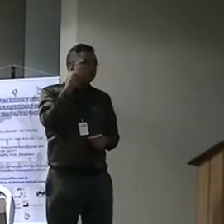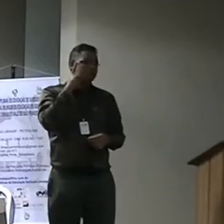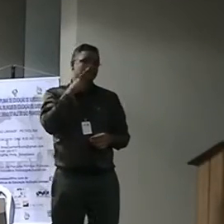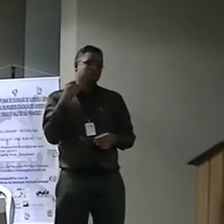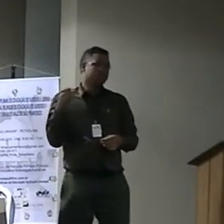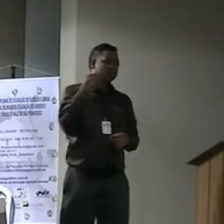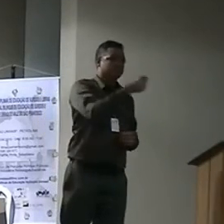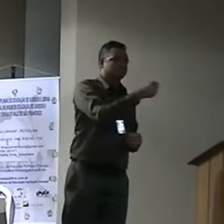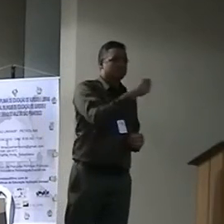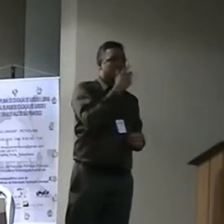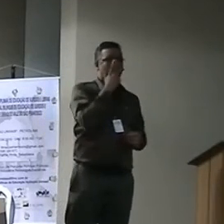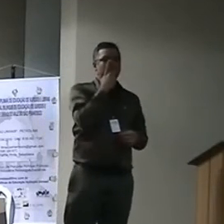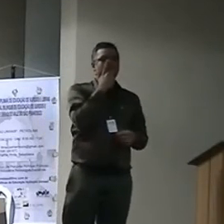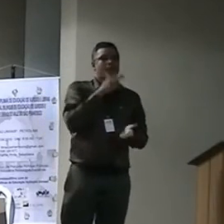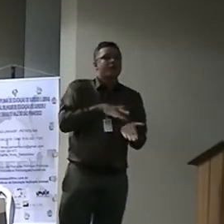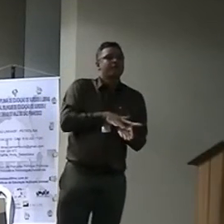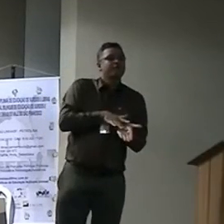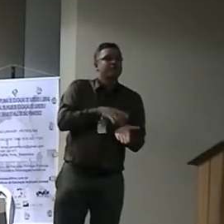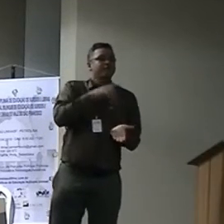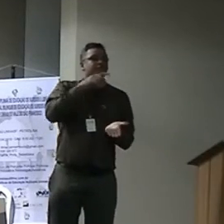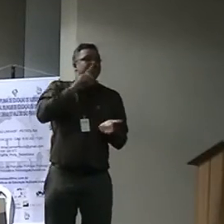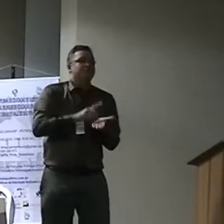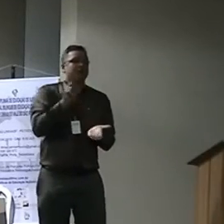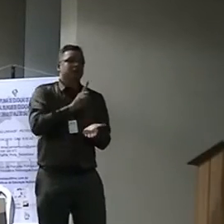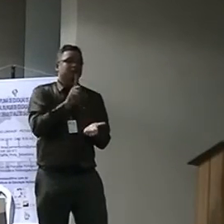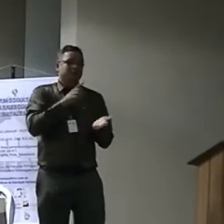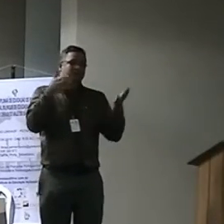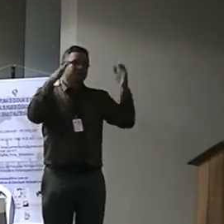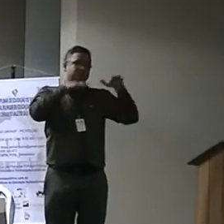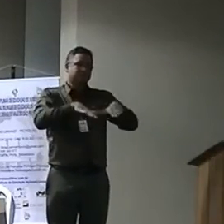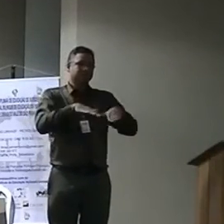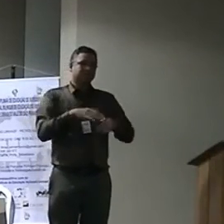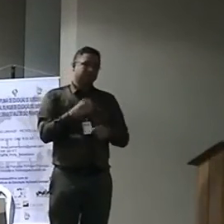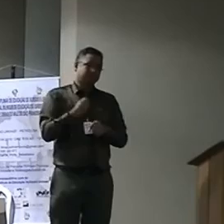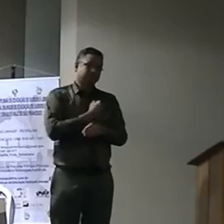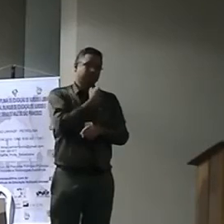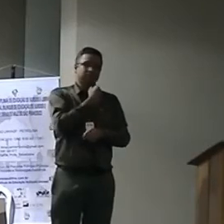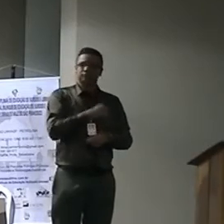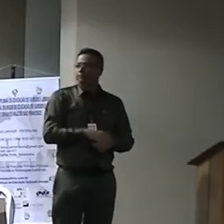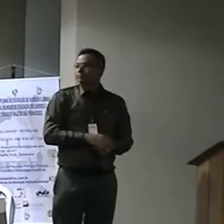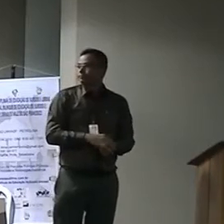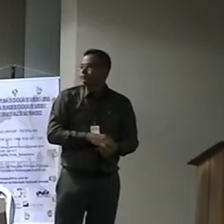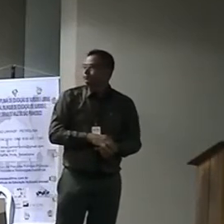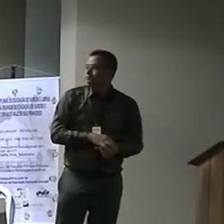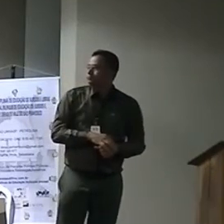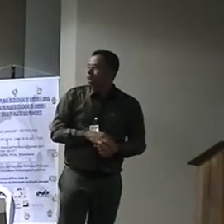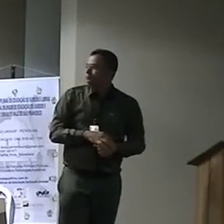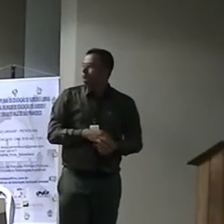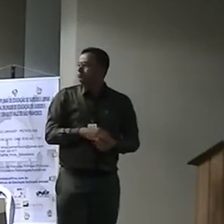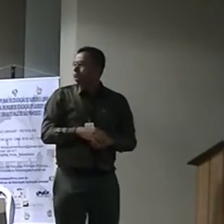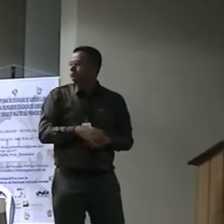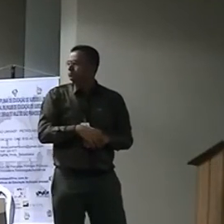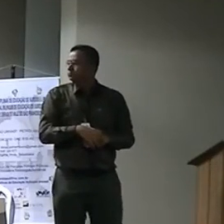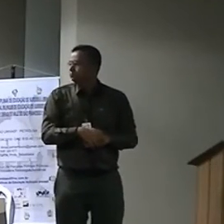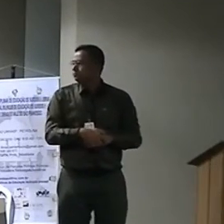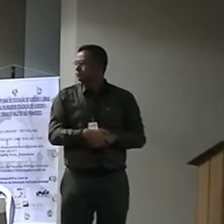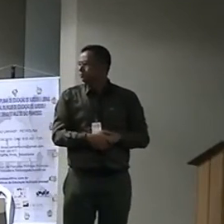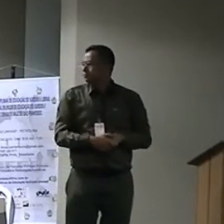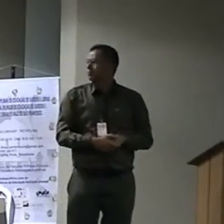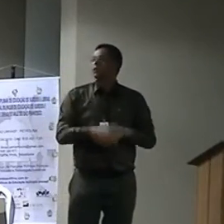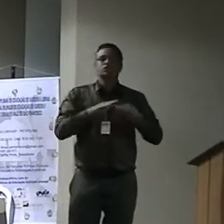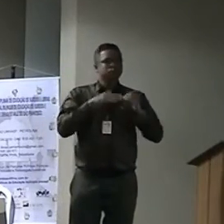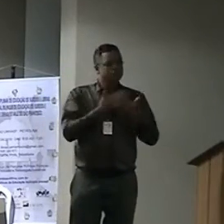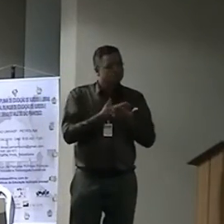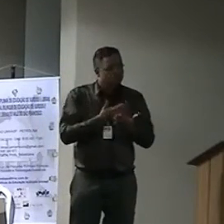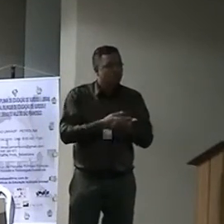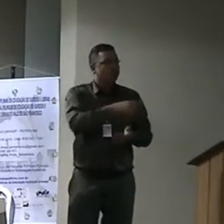Desculpa. Não de fachada, né? Que tenha a prática de formação continuada para seus profissionais, não